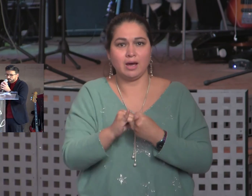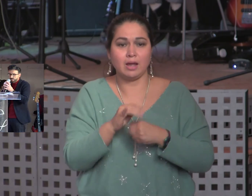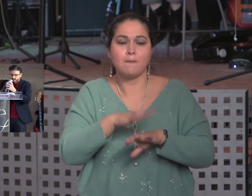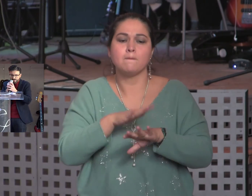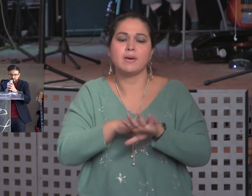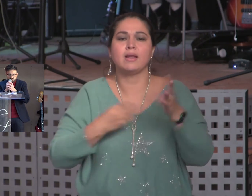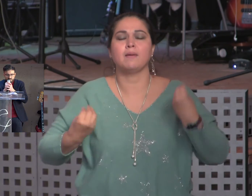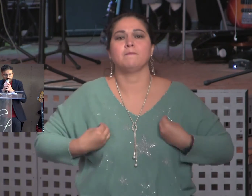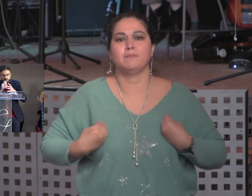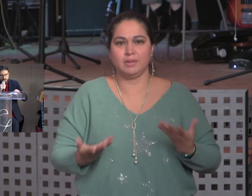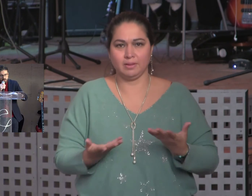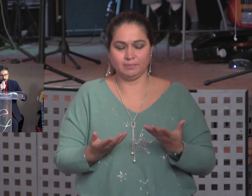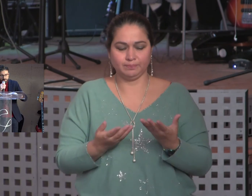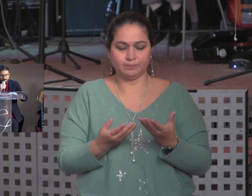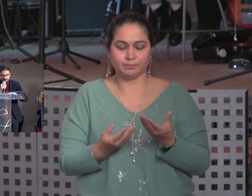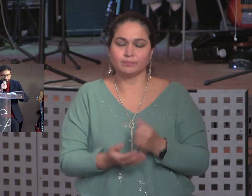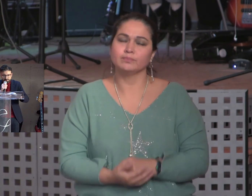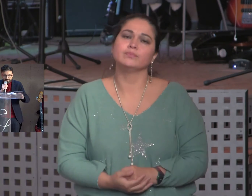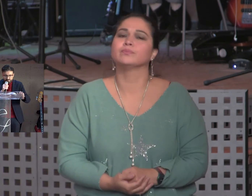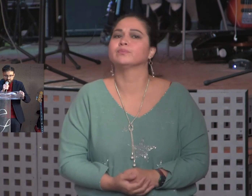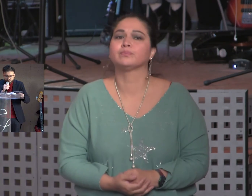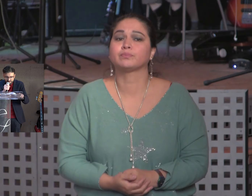para tener vida. Y por eso,